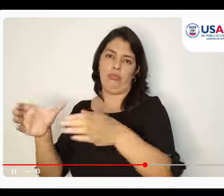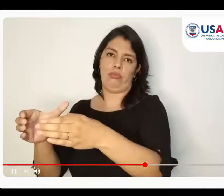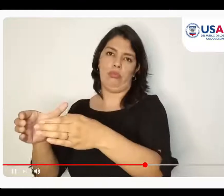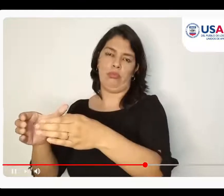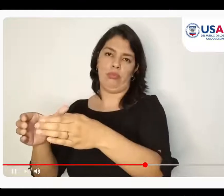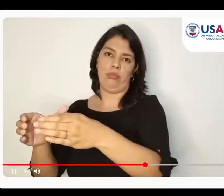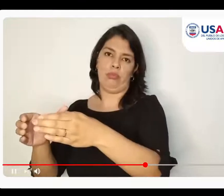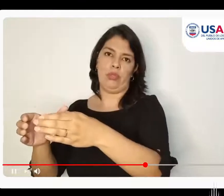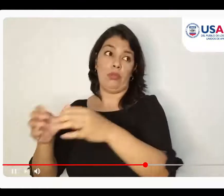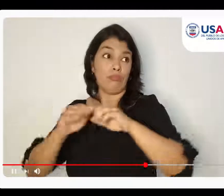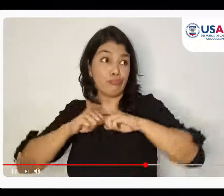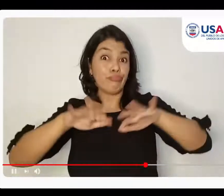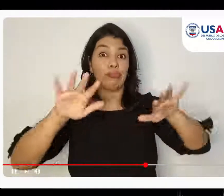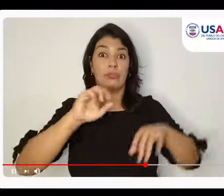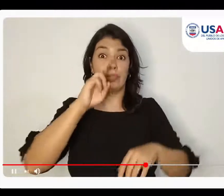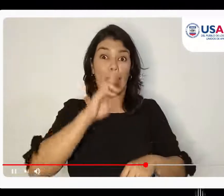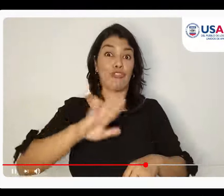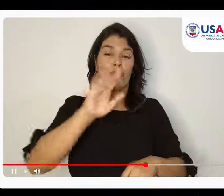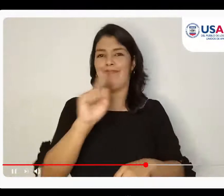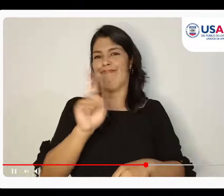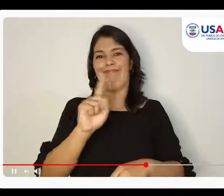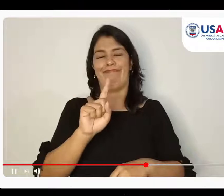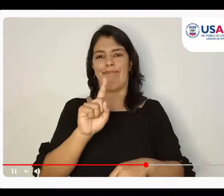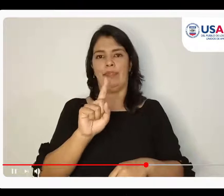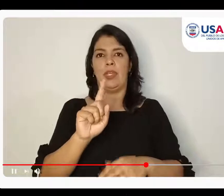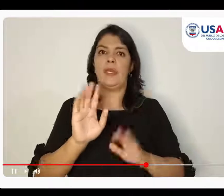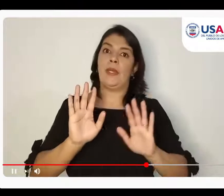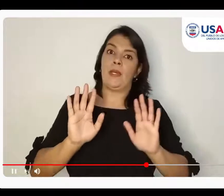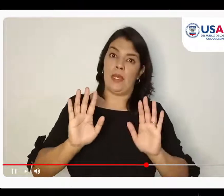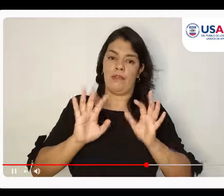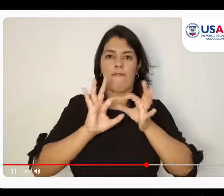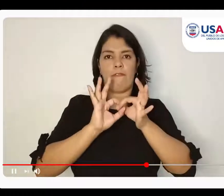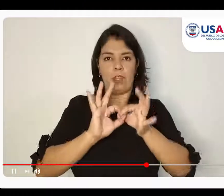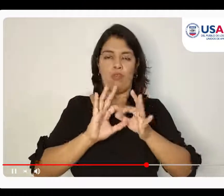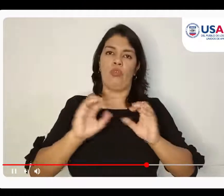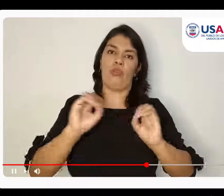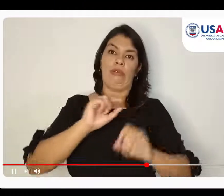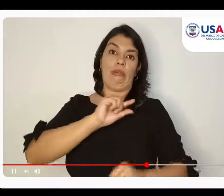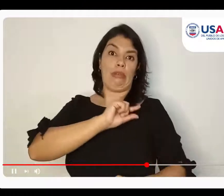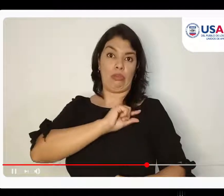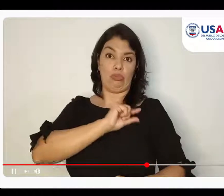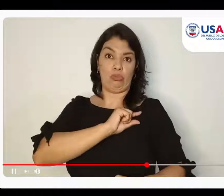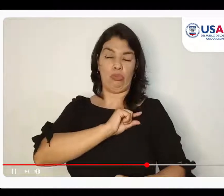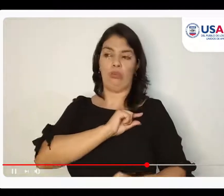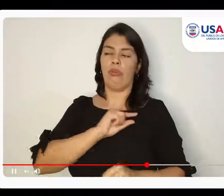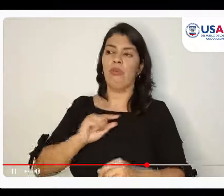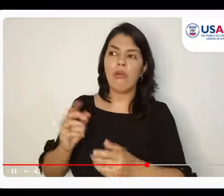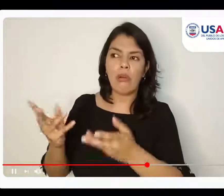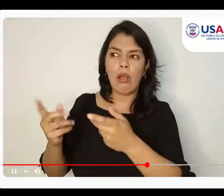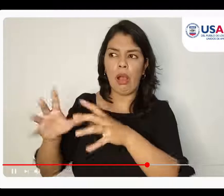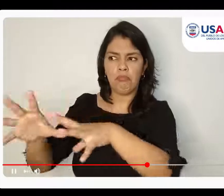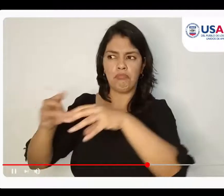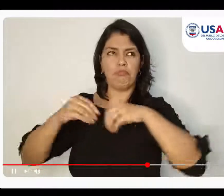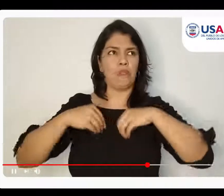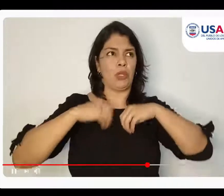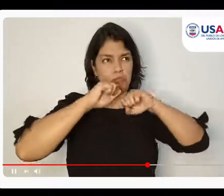FENASCOL o el INSOR lo tomen como suyo y entonces den a conocer este vocabulario. Entonces ya todos